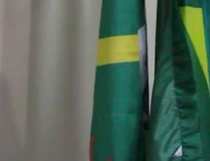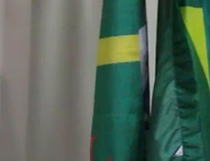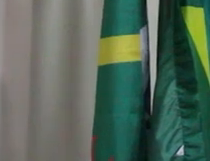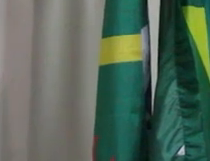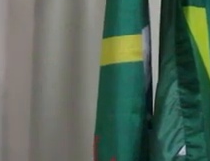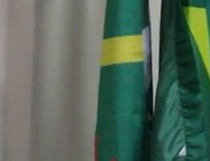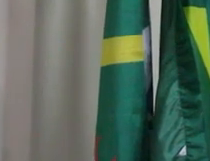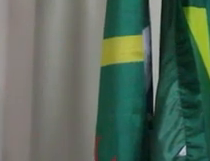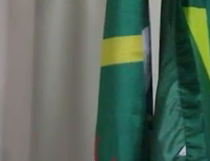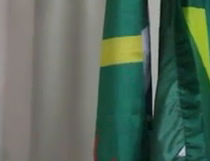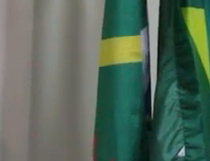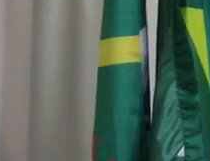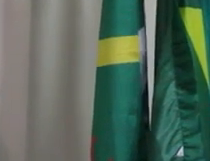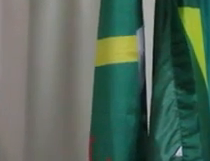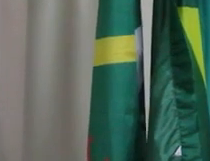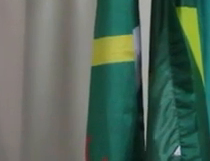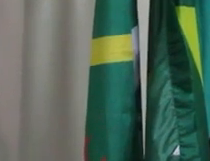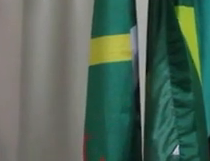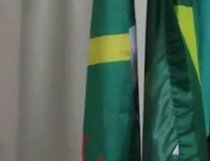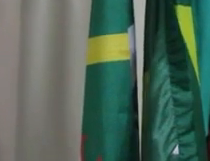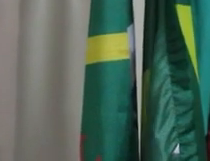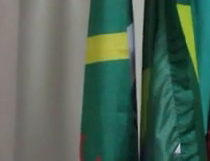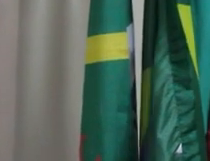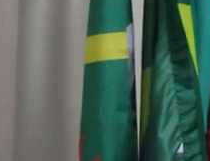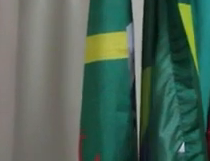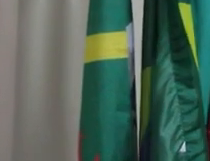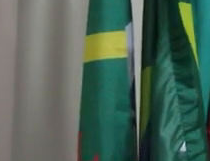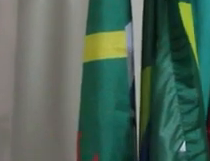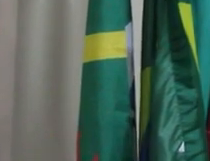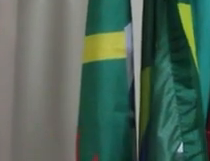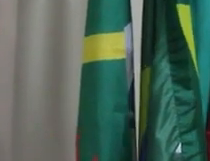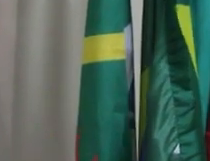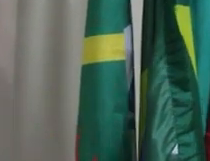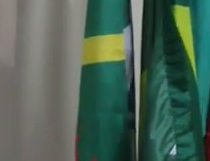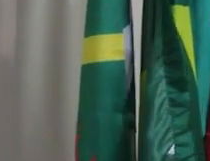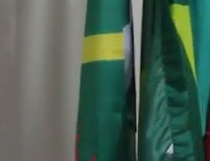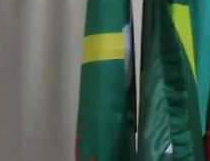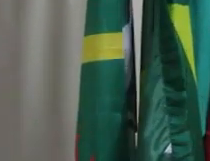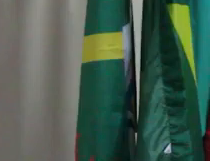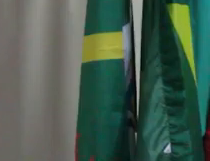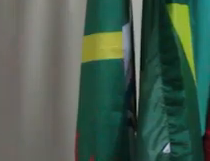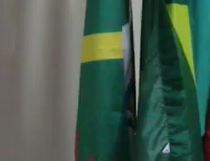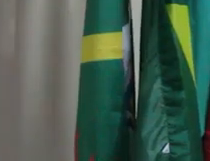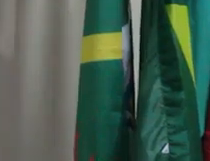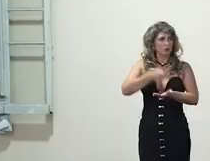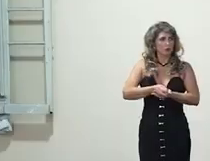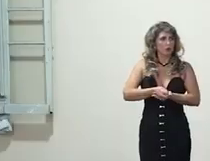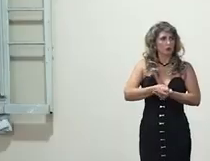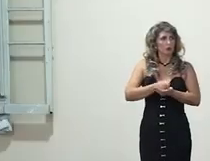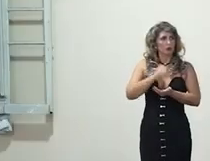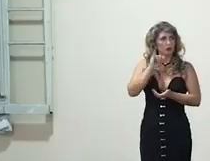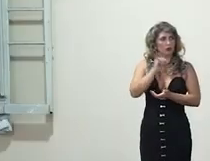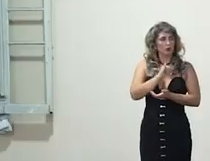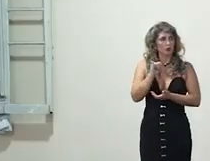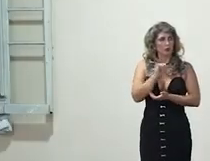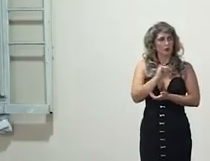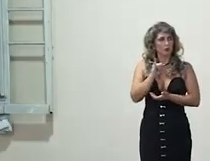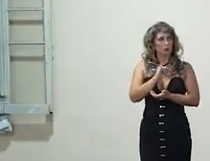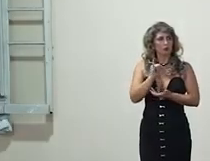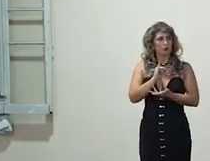feito um trabalho para acionar o Ministério Público, depois disso foi passado para a Prefeitura, coincidentemente. Eu entrei com uma ação de improbidade administrativa que foi contra a lei da